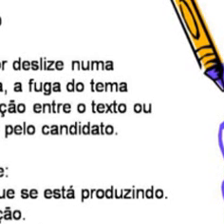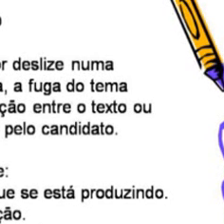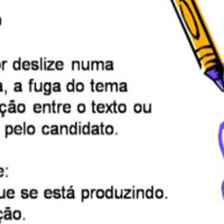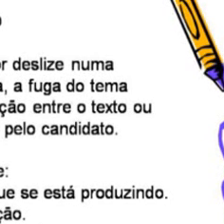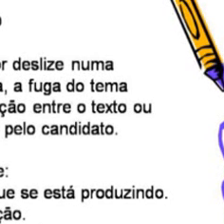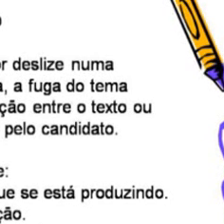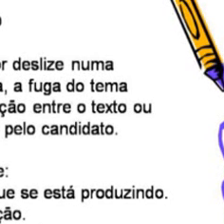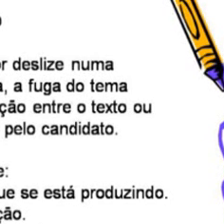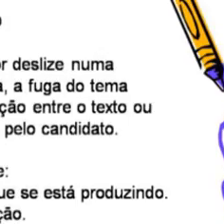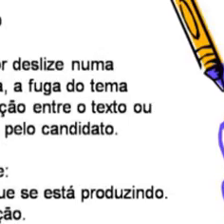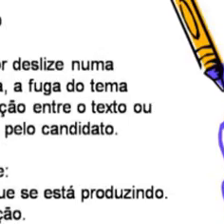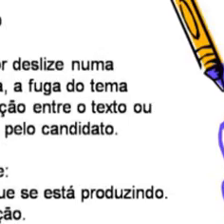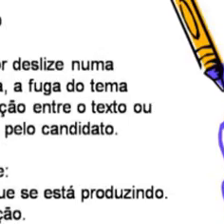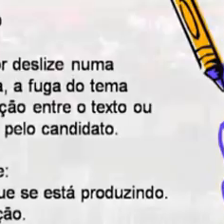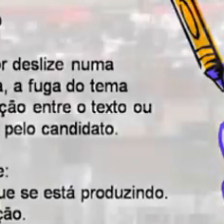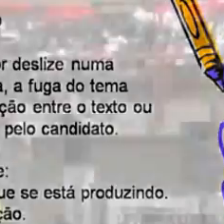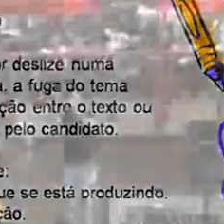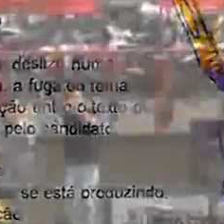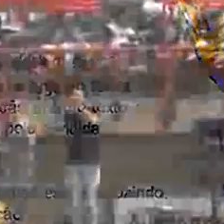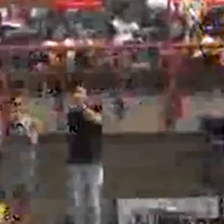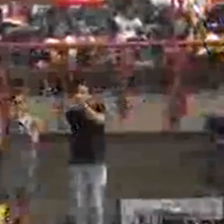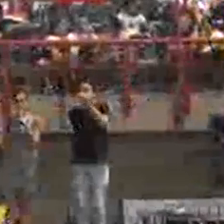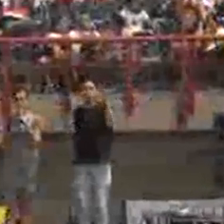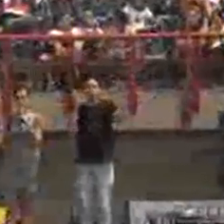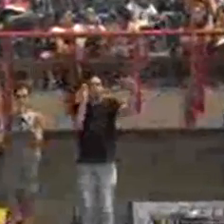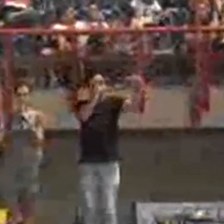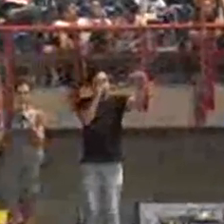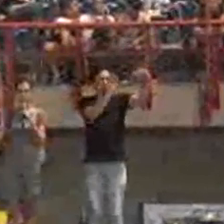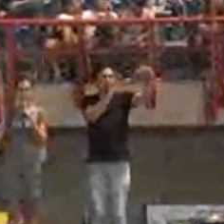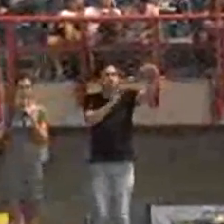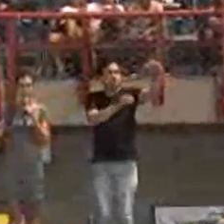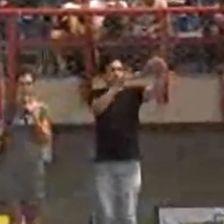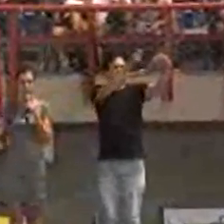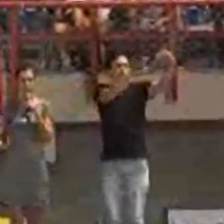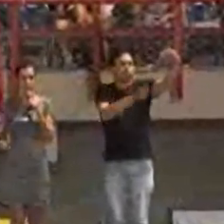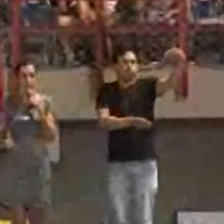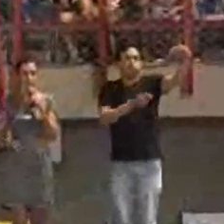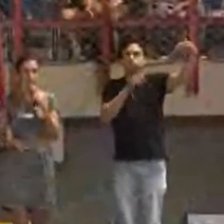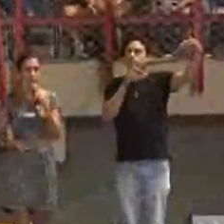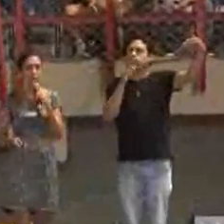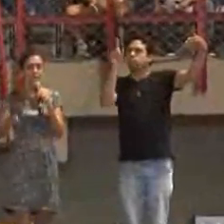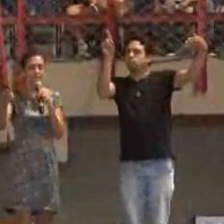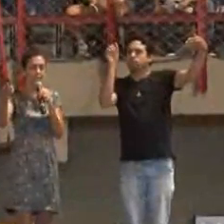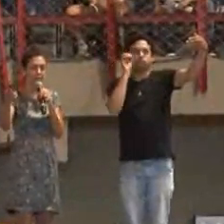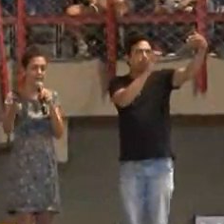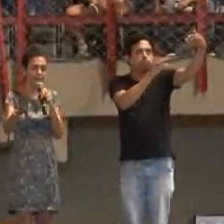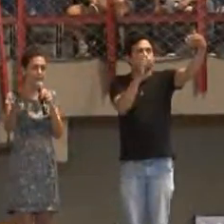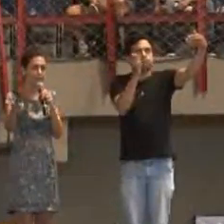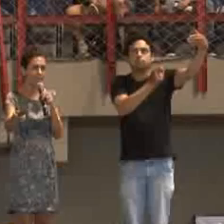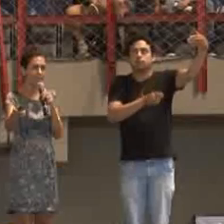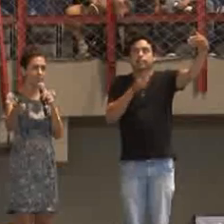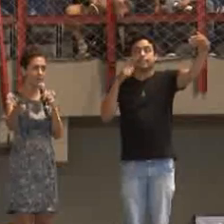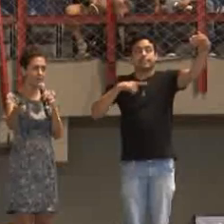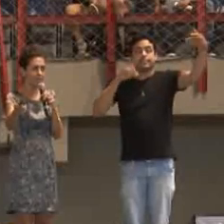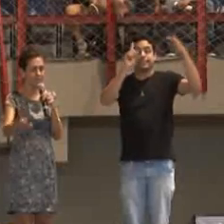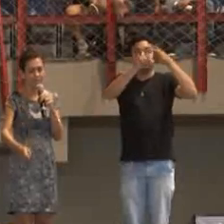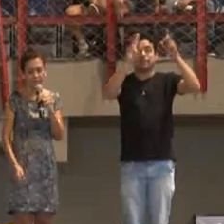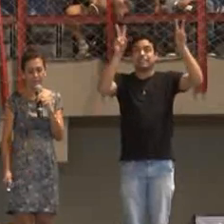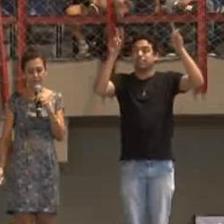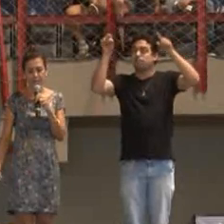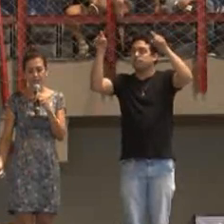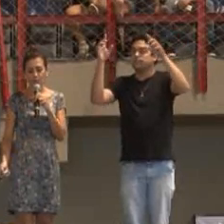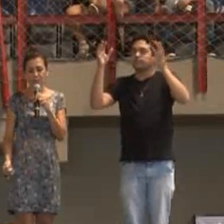tema. Escolha daquelas ideias quais as que você vai usar para desenvolver seu texto. E se mantenha preso a